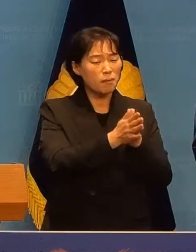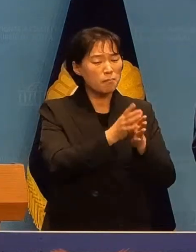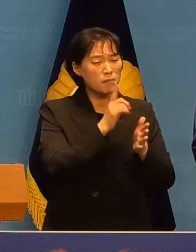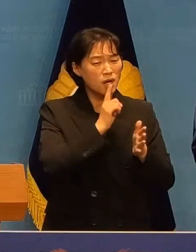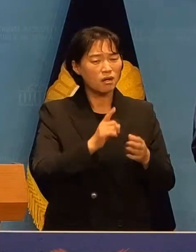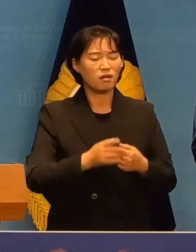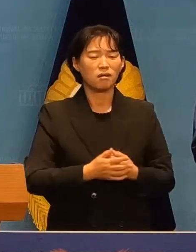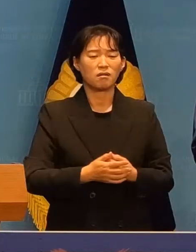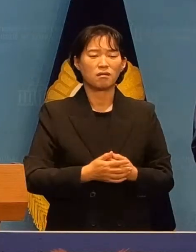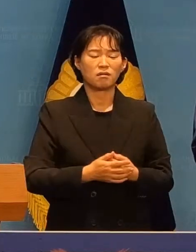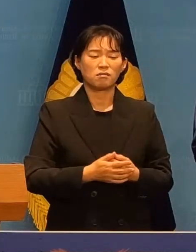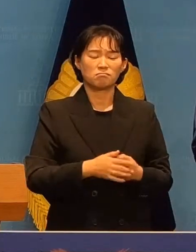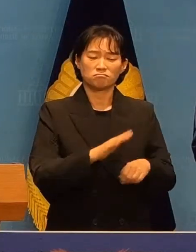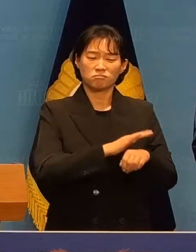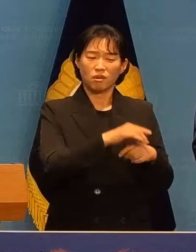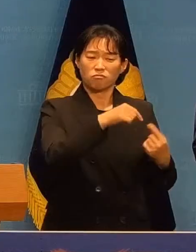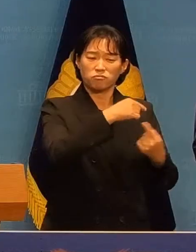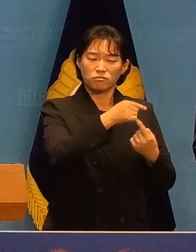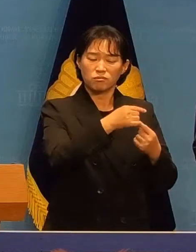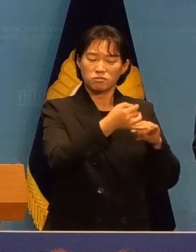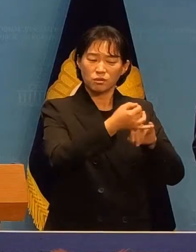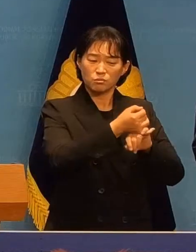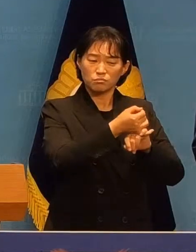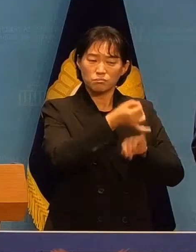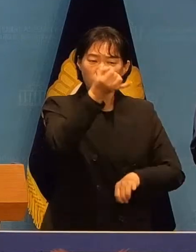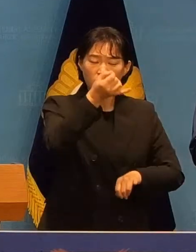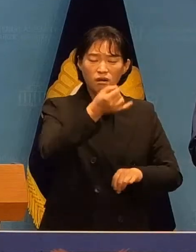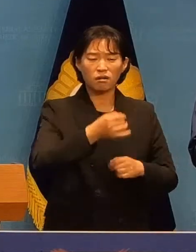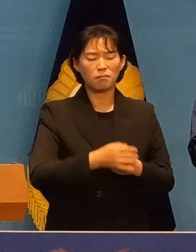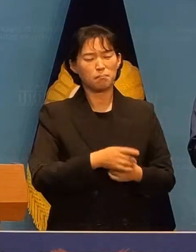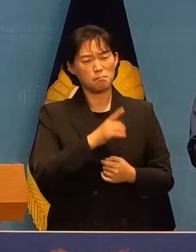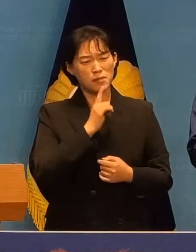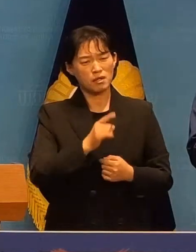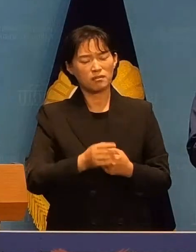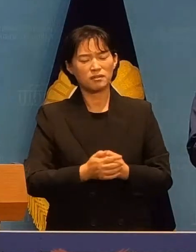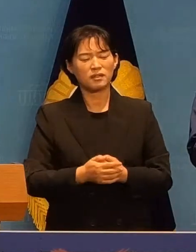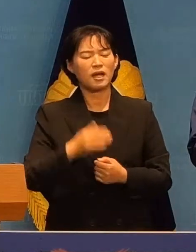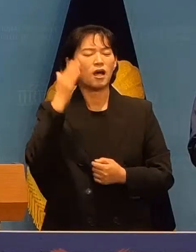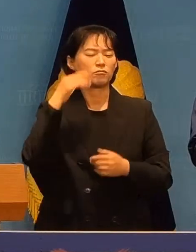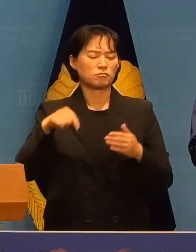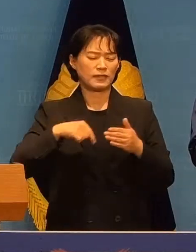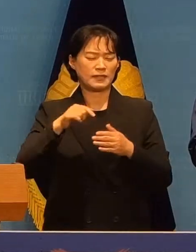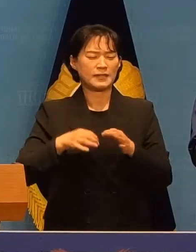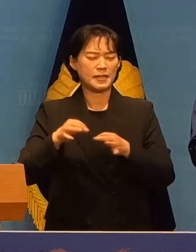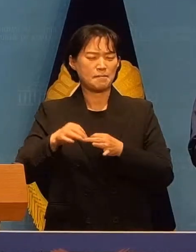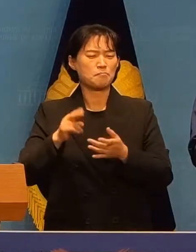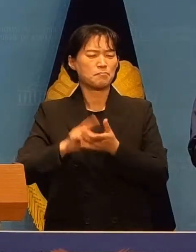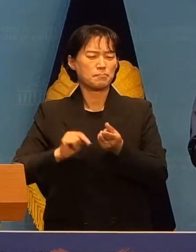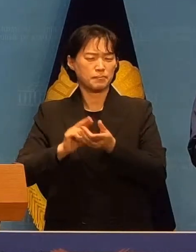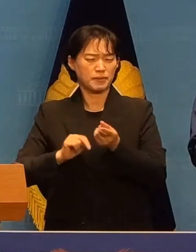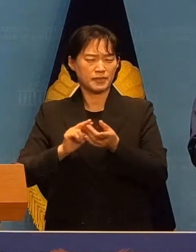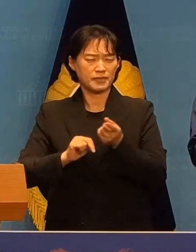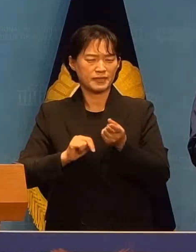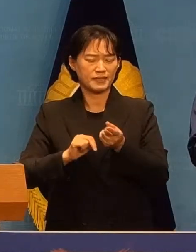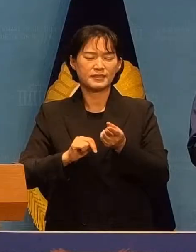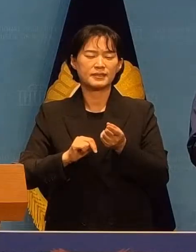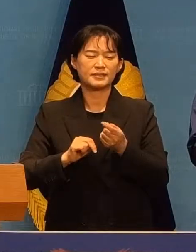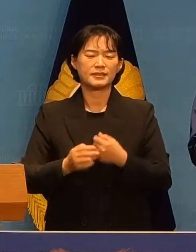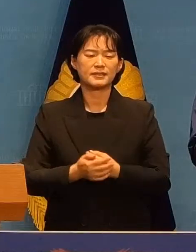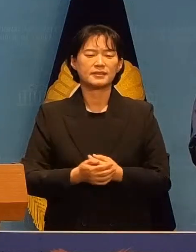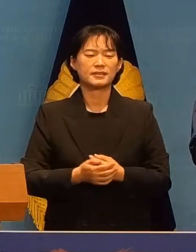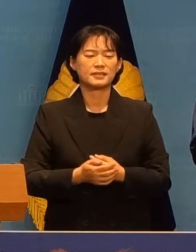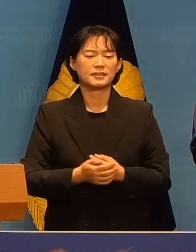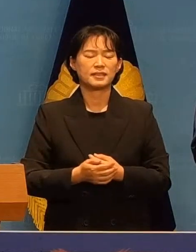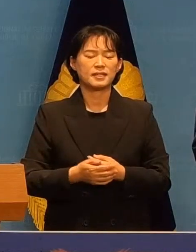폐쇄로 바꾼 것입니다. 이는 GM이 내수 판매를 망가뜨린 후 철수에 나섰던